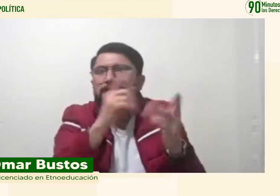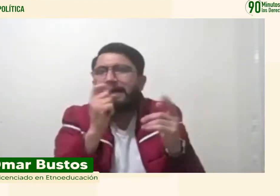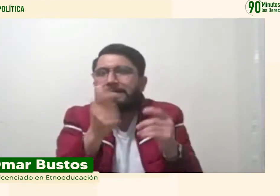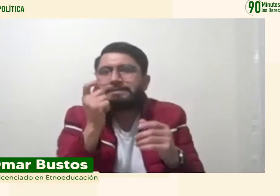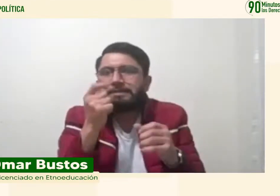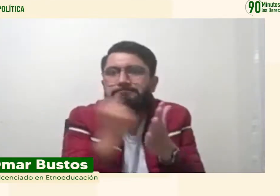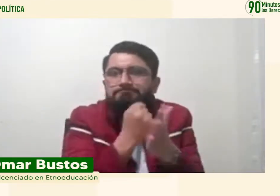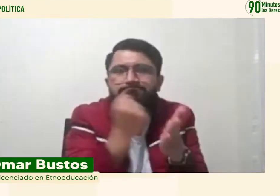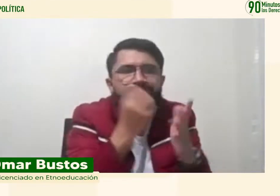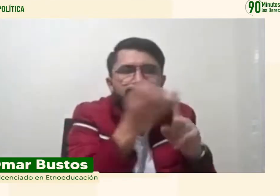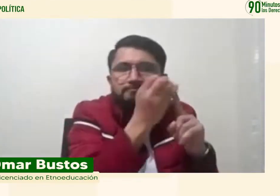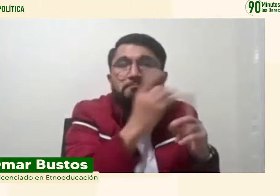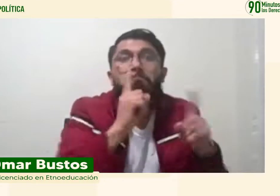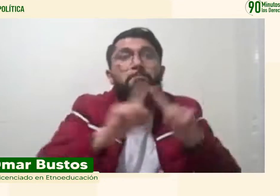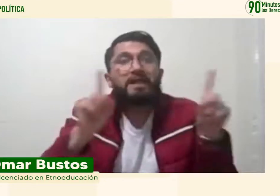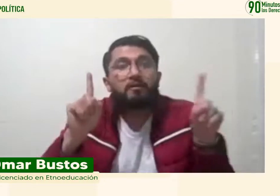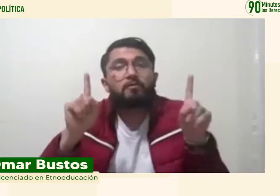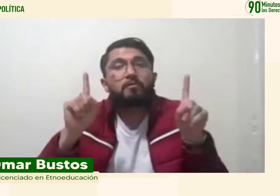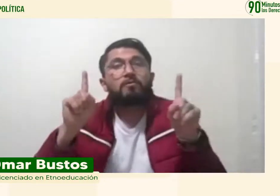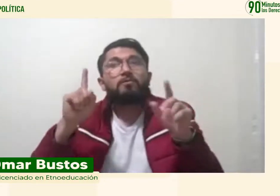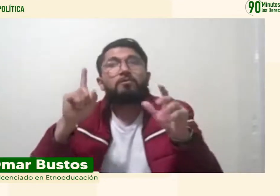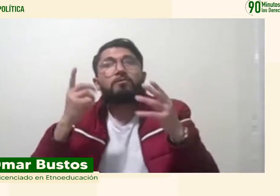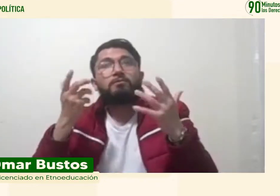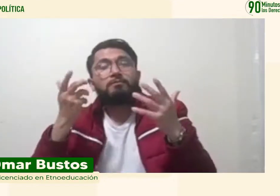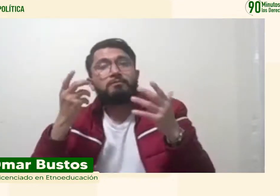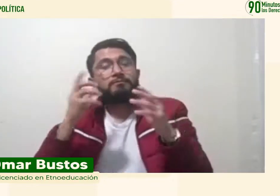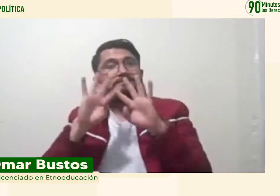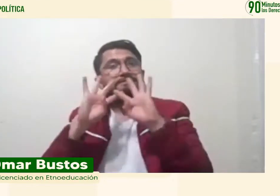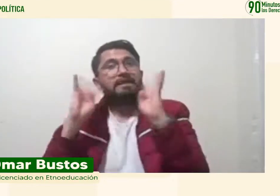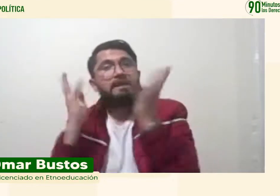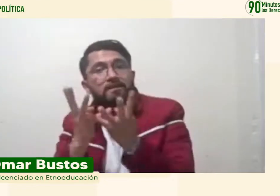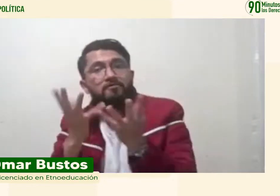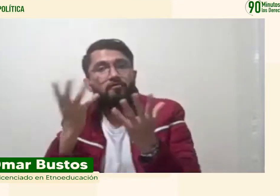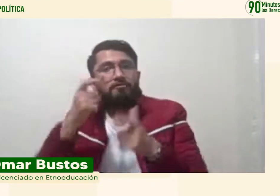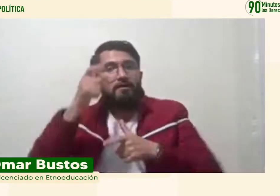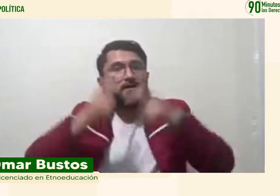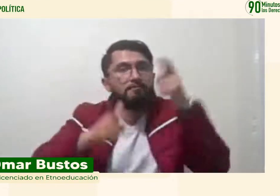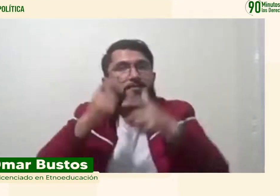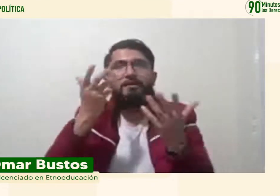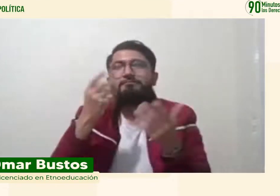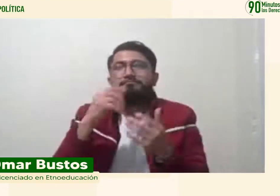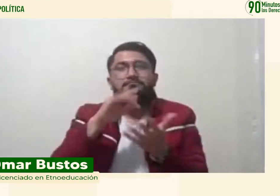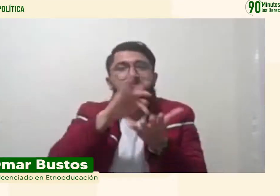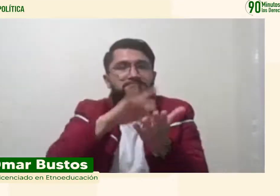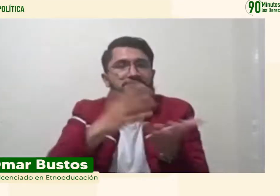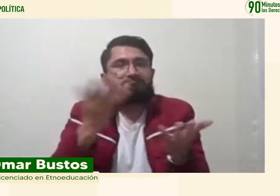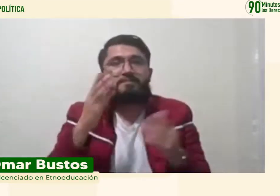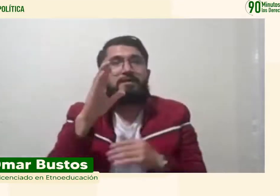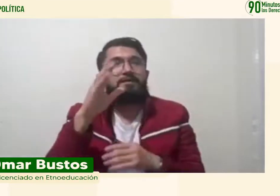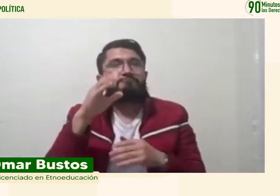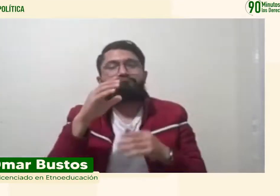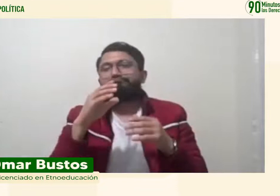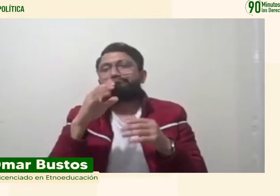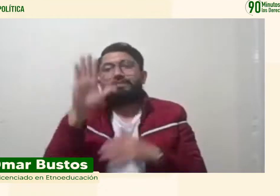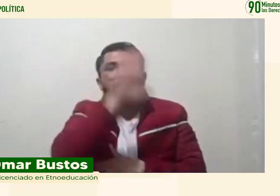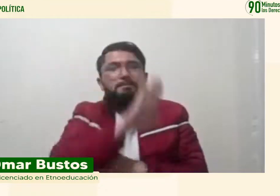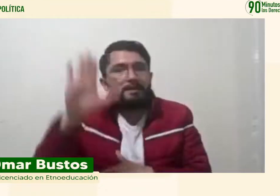políticos que fueron candidatos pero no sectarias para el senado la cámara la participación